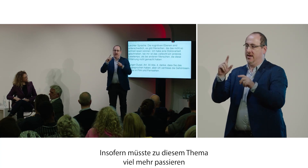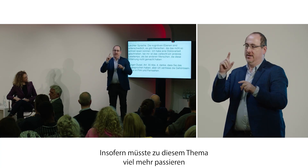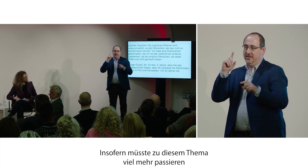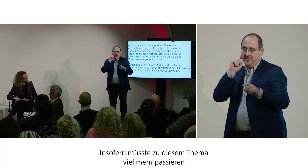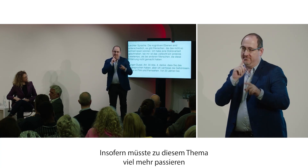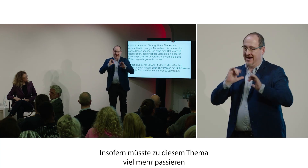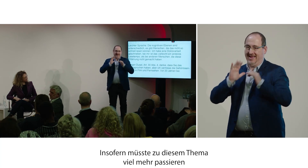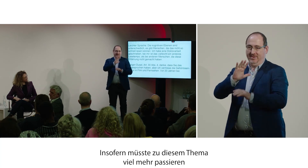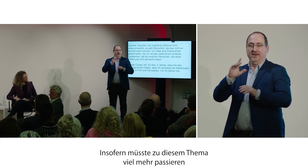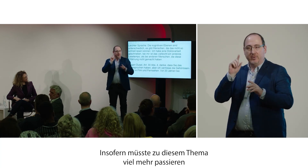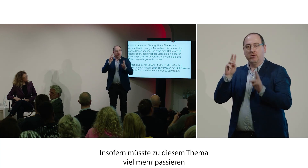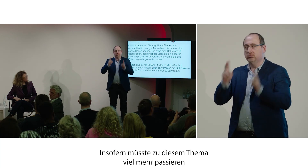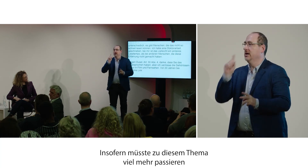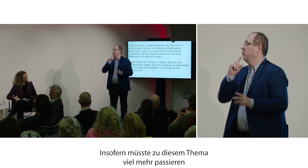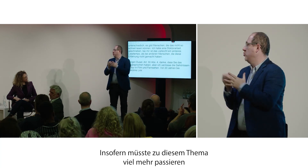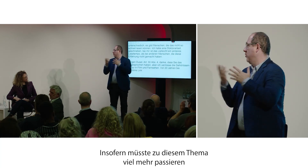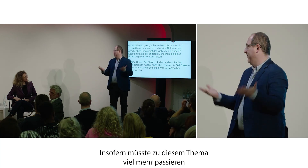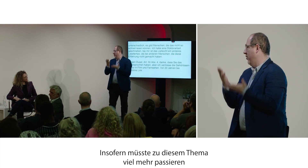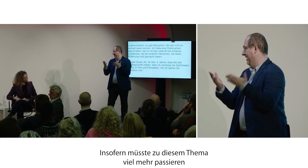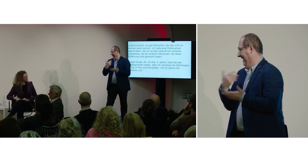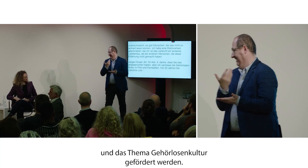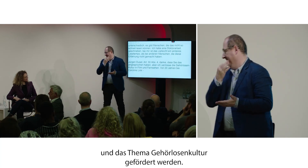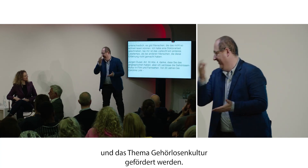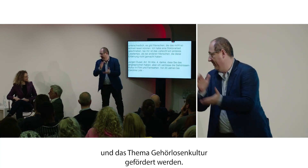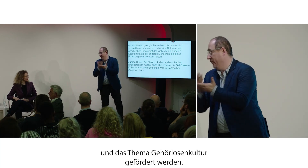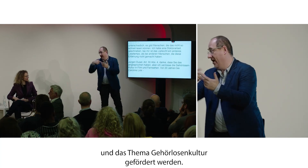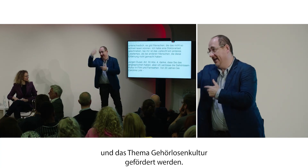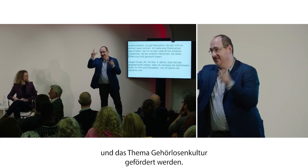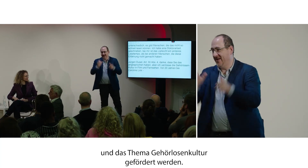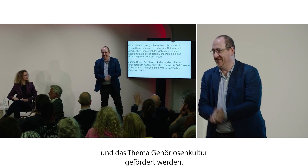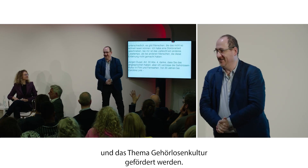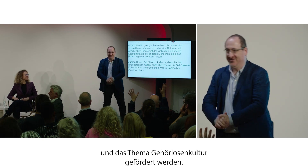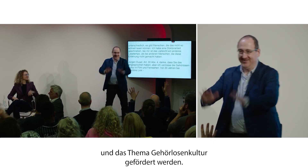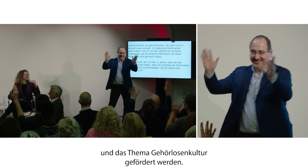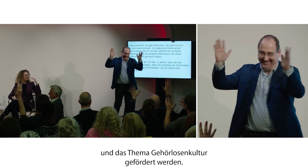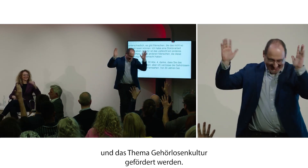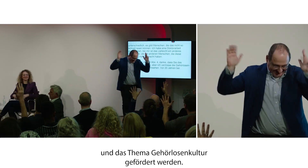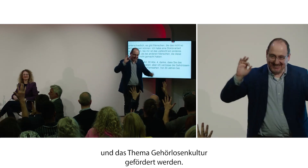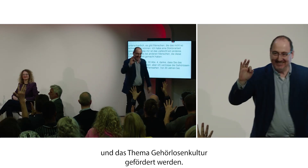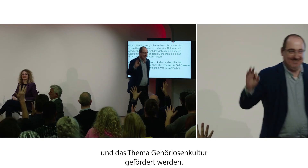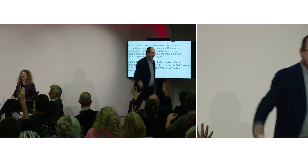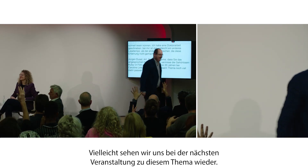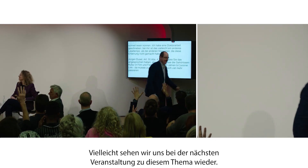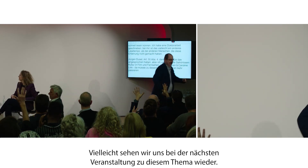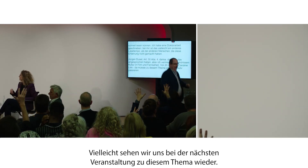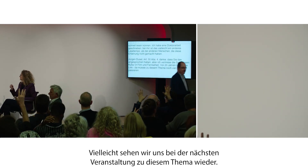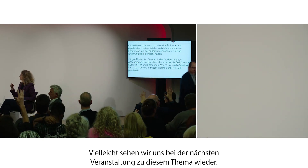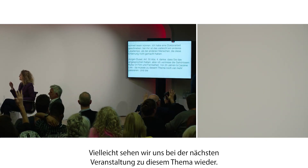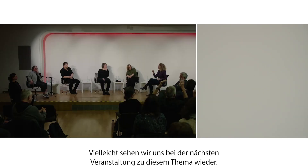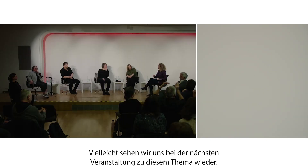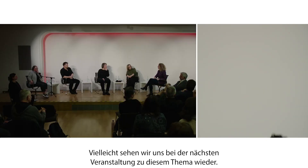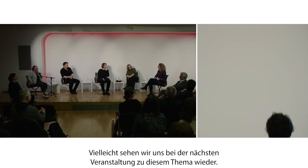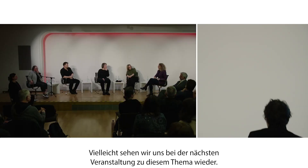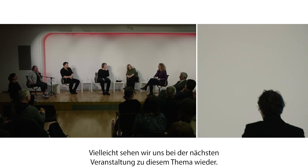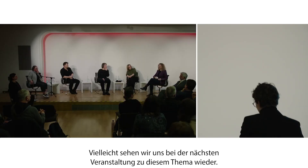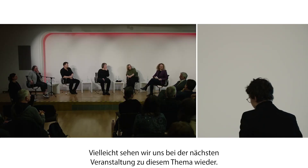und insofern müsste zu diesem Thema eigentlich noch viel mehr passieren und das Thema Gehörlosenkultur auch entsprechend gefördert werden. Vielleicht sehen wir uns da bei